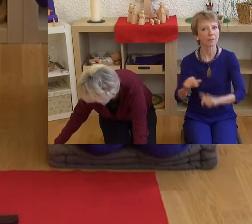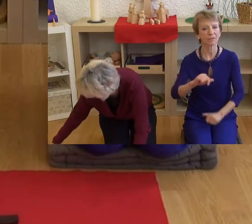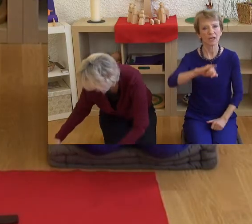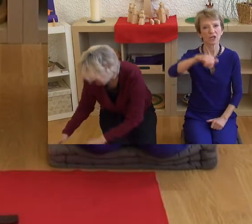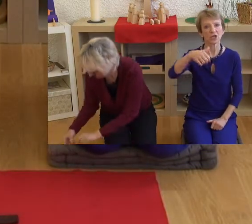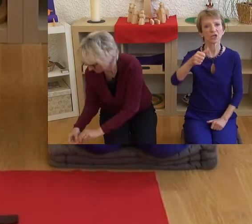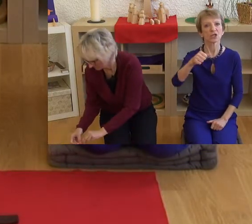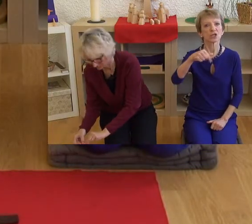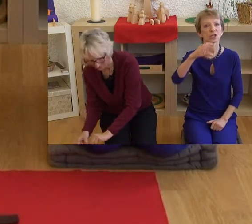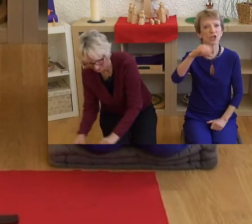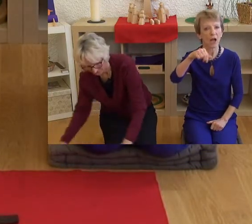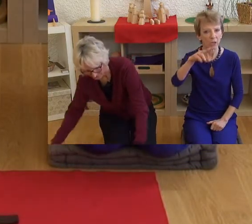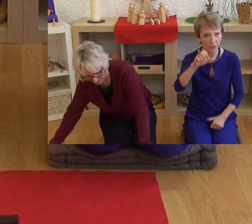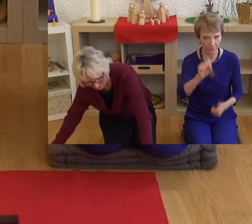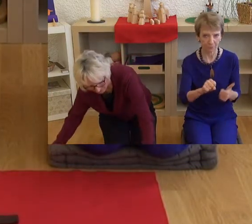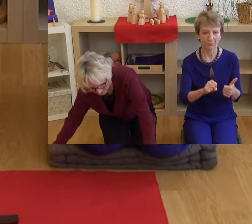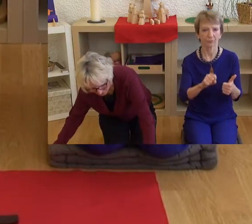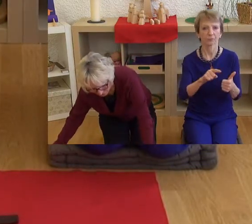Jacques,